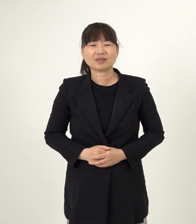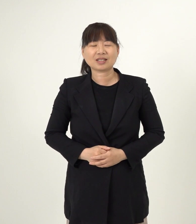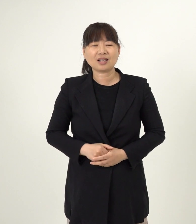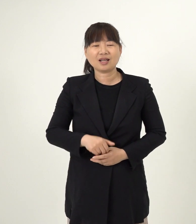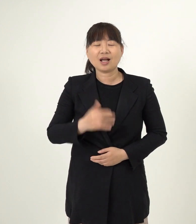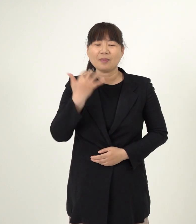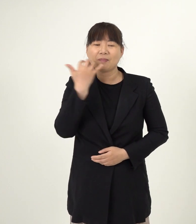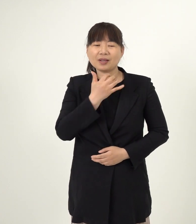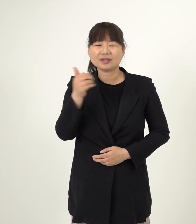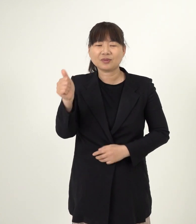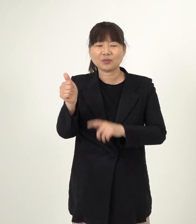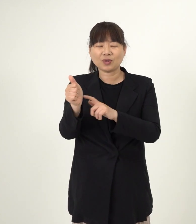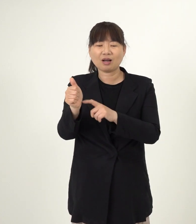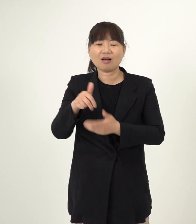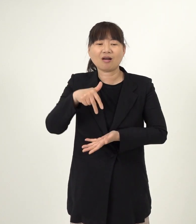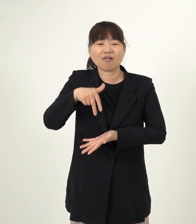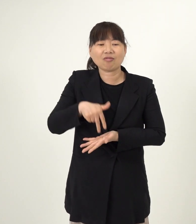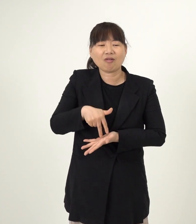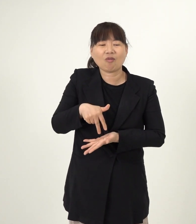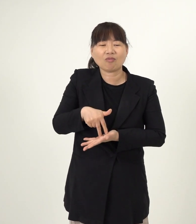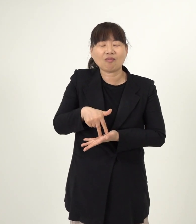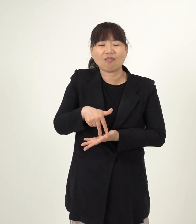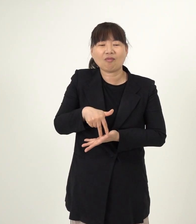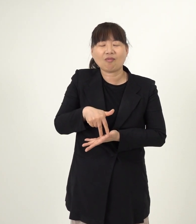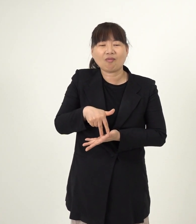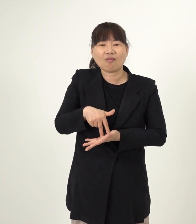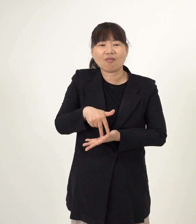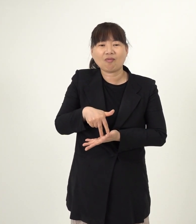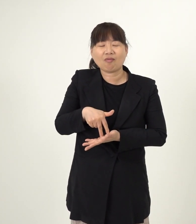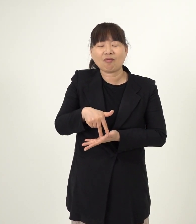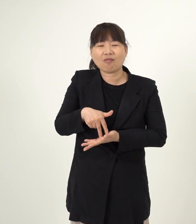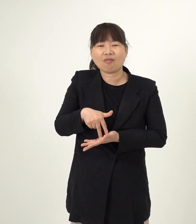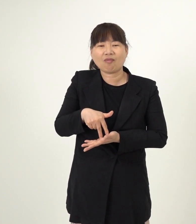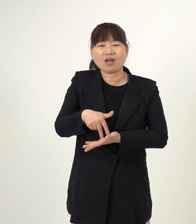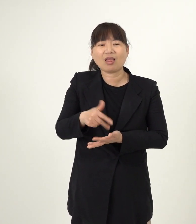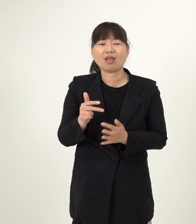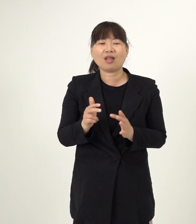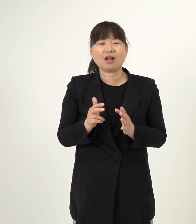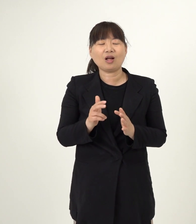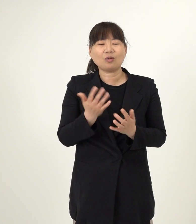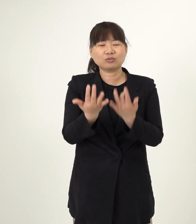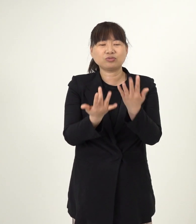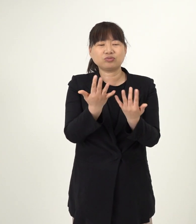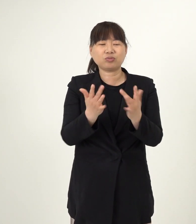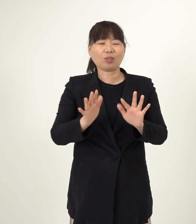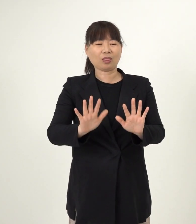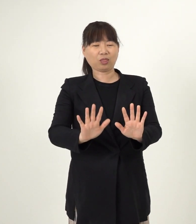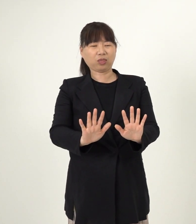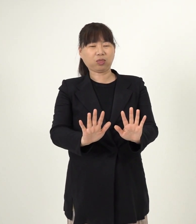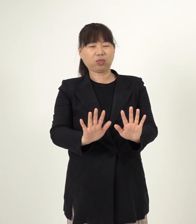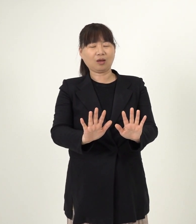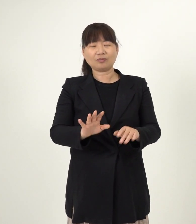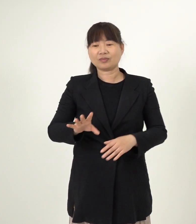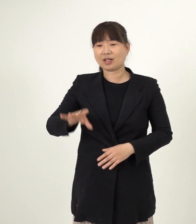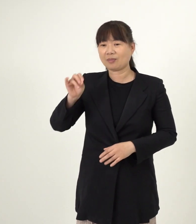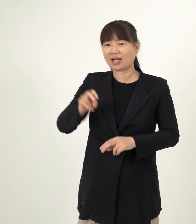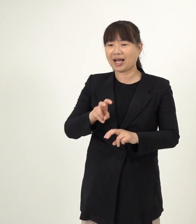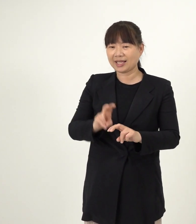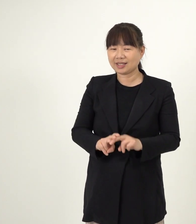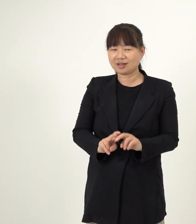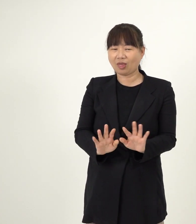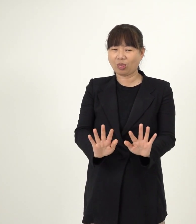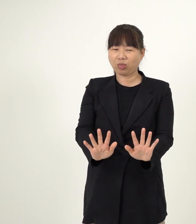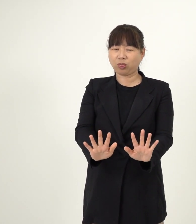시몬 베드로가 서서 불을 쬐더니, 처음에는 불을 앉아서 쬐는 게